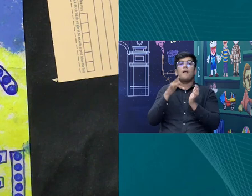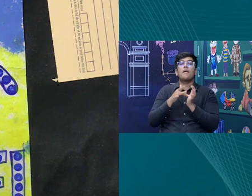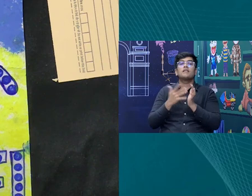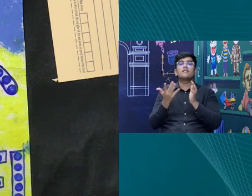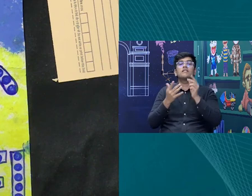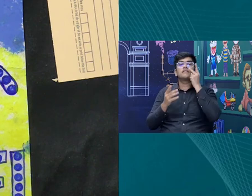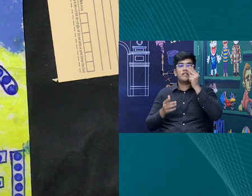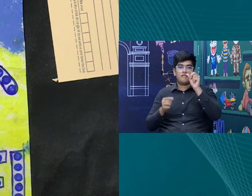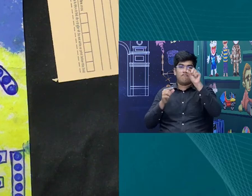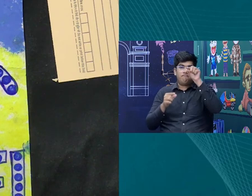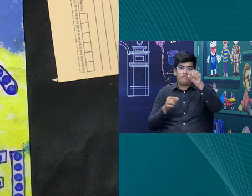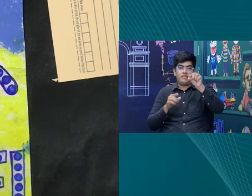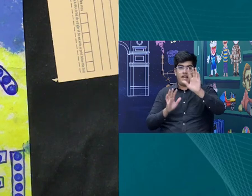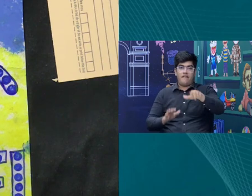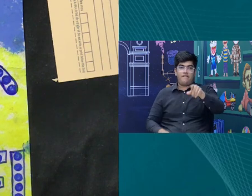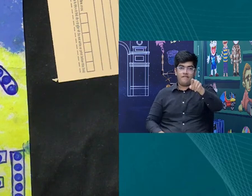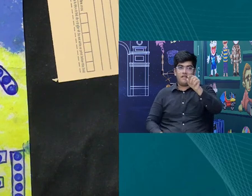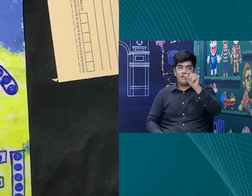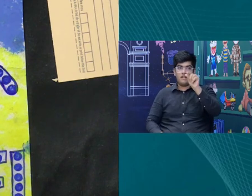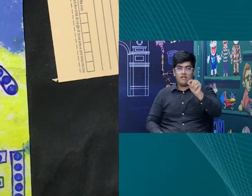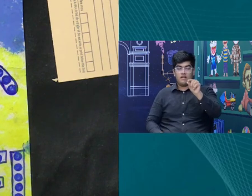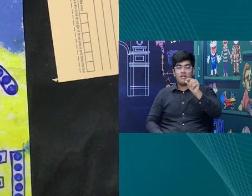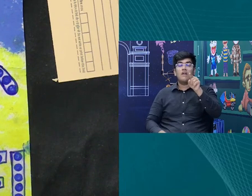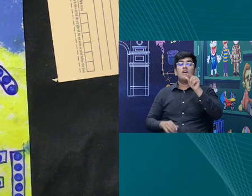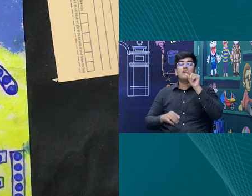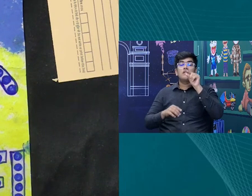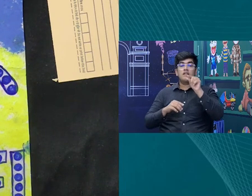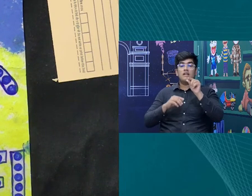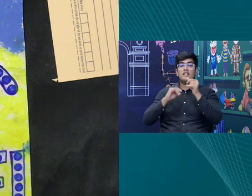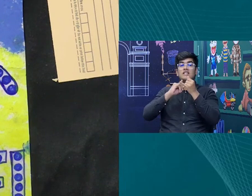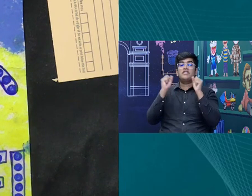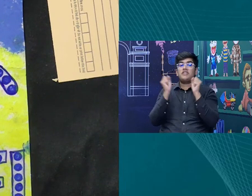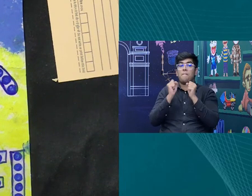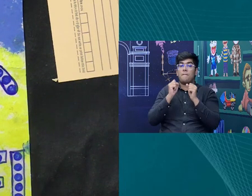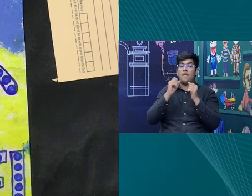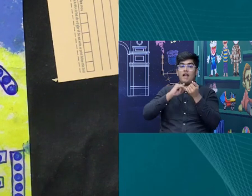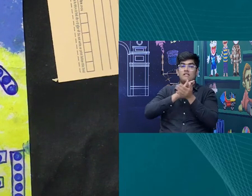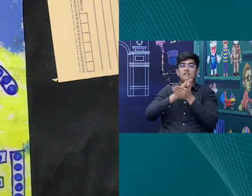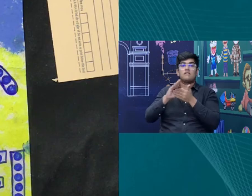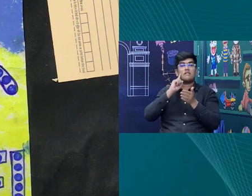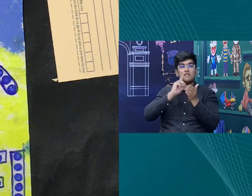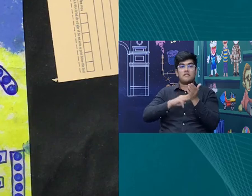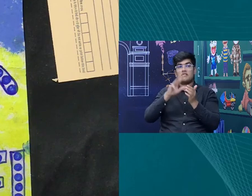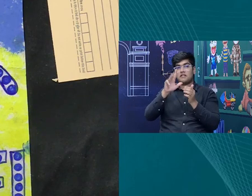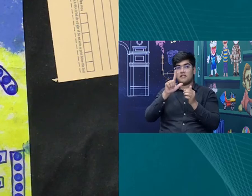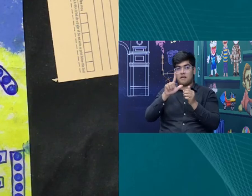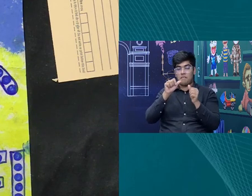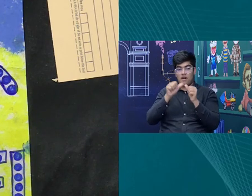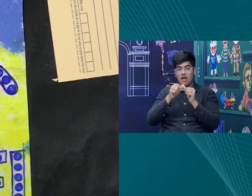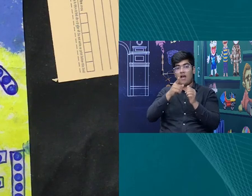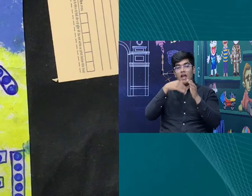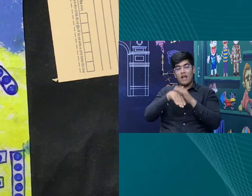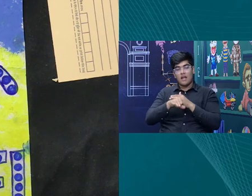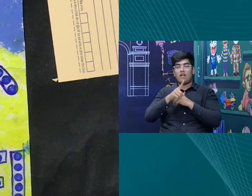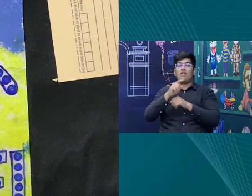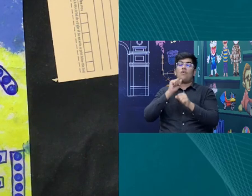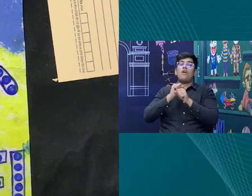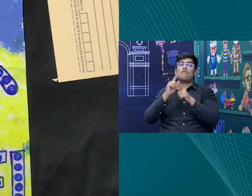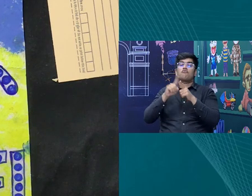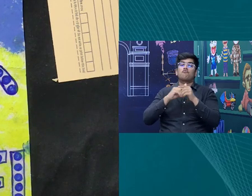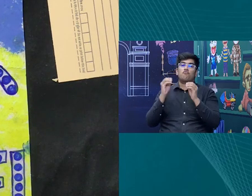तो शिमला की मॉल रोट पर जो जनर्रल पोस्ट ऑफिस था, वहाँ पर कवर सिंग जी इस काम को करते थे,